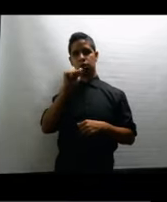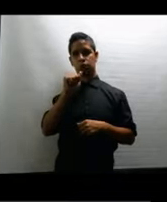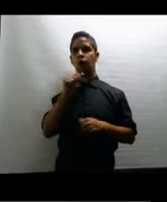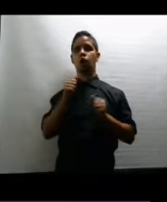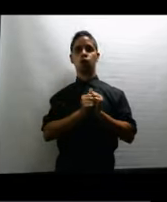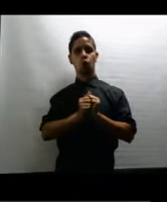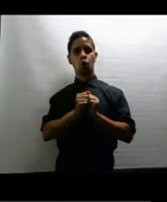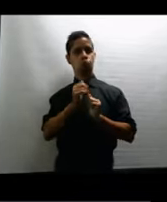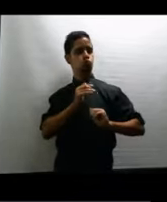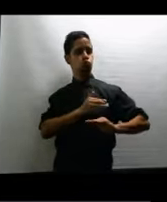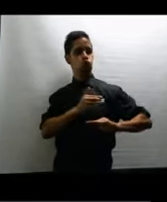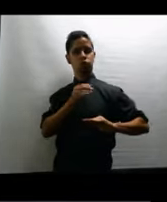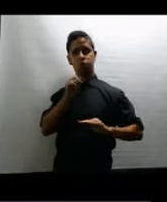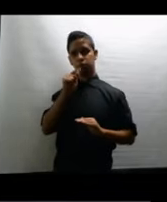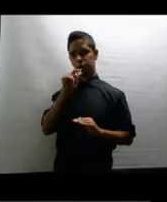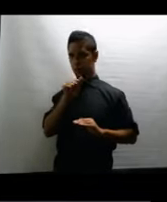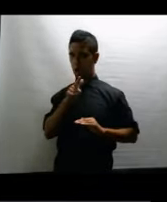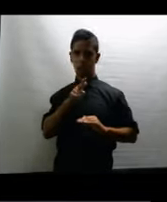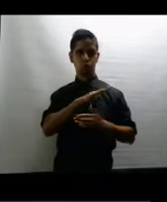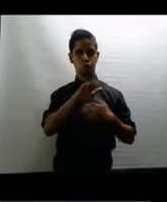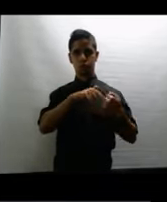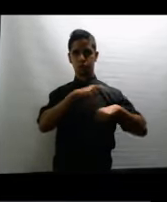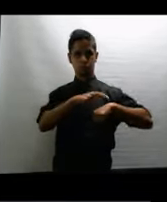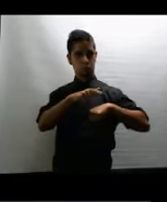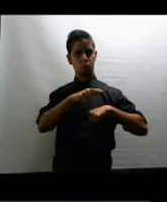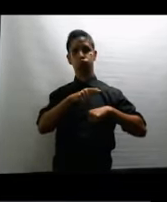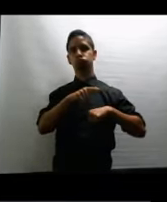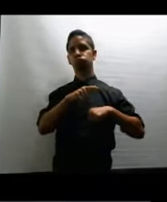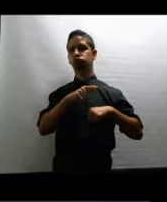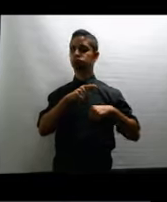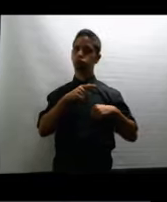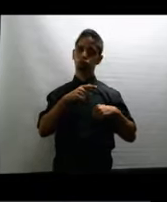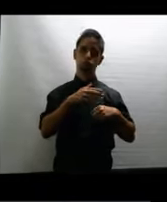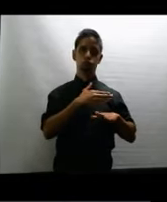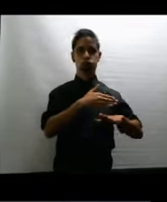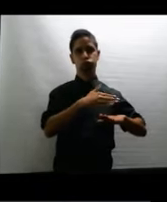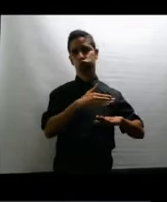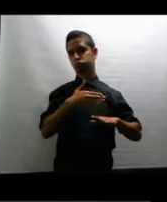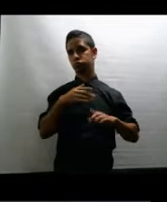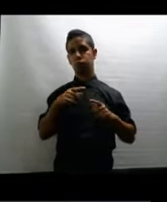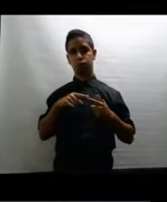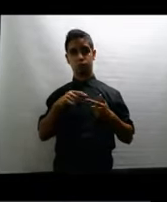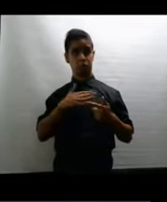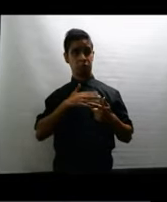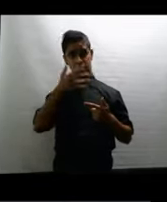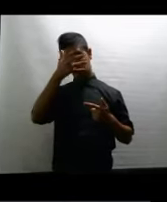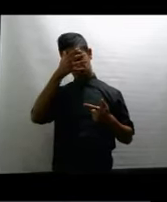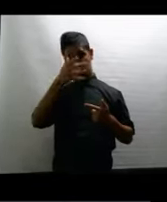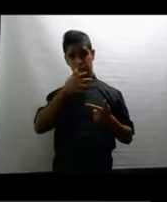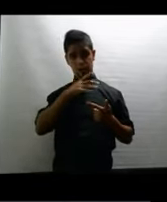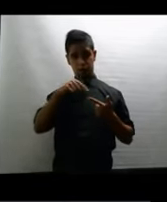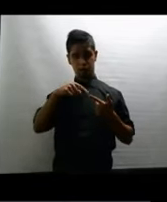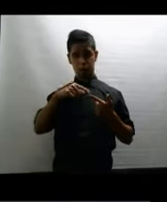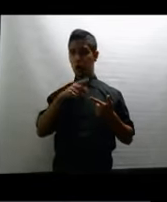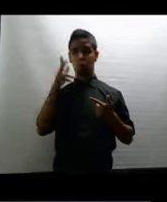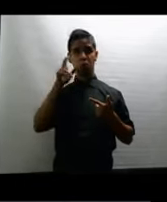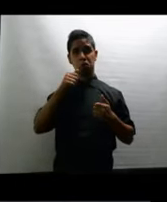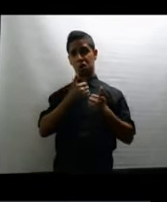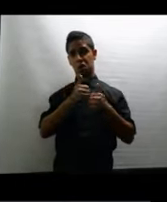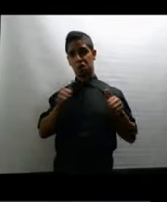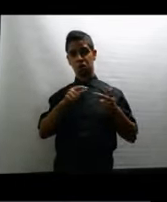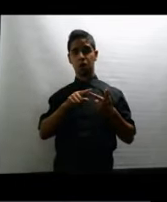con la salsa. La salsa todo el tiempo. Pero mi papá y mi mamá oyen de todo,